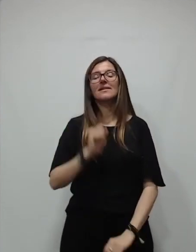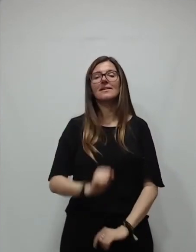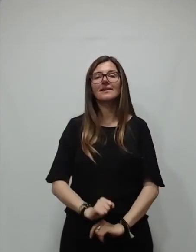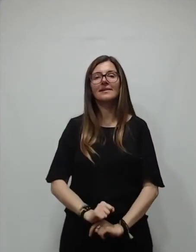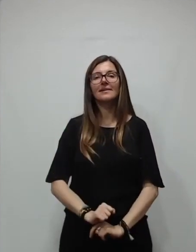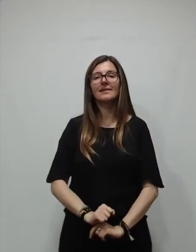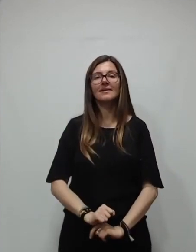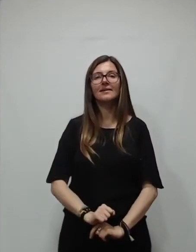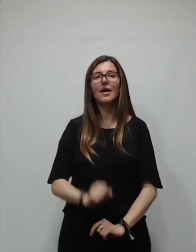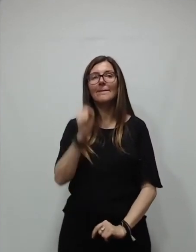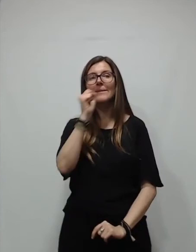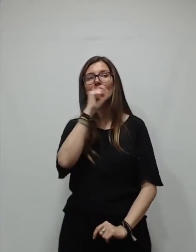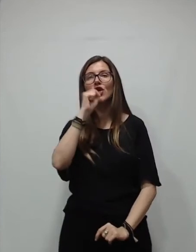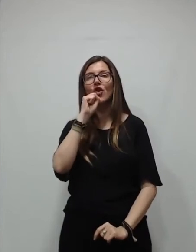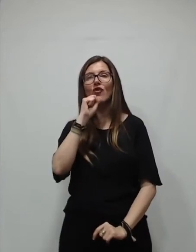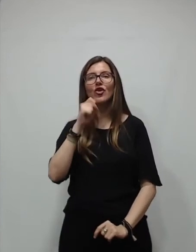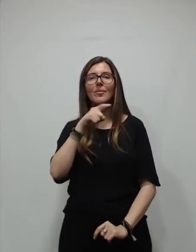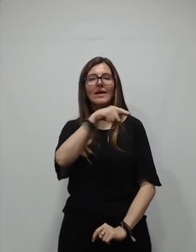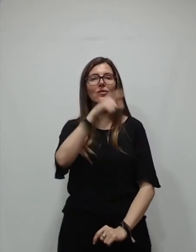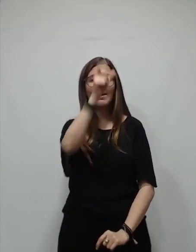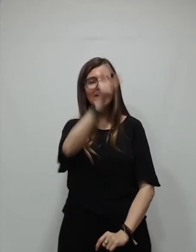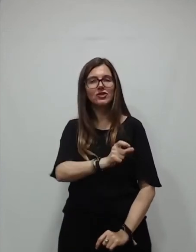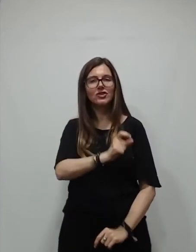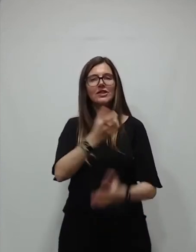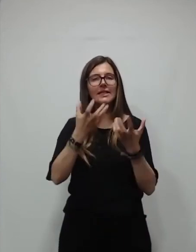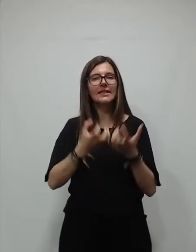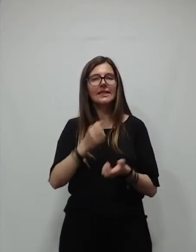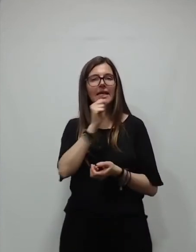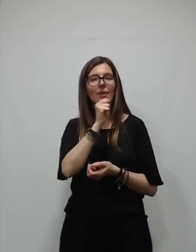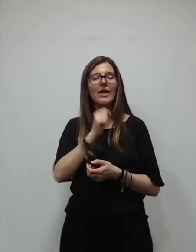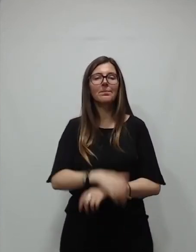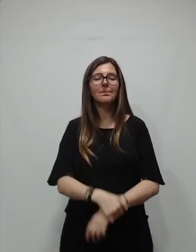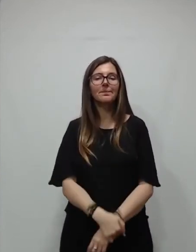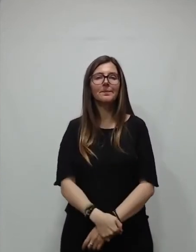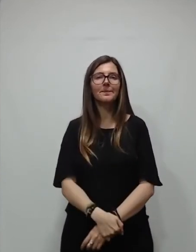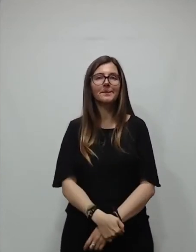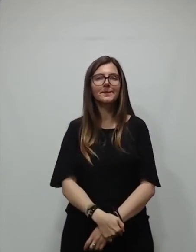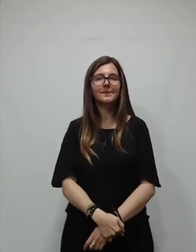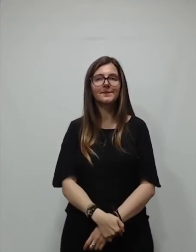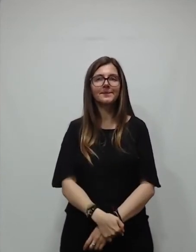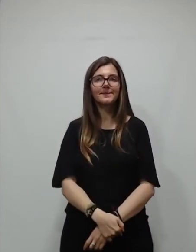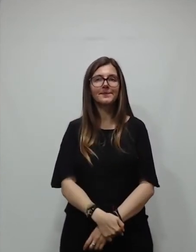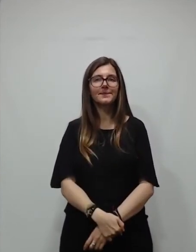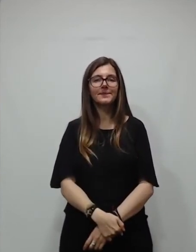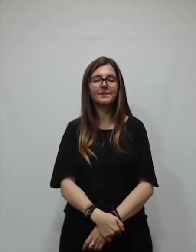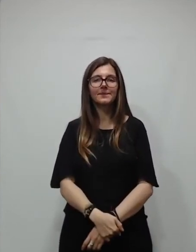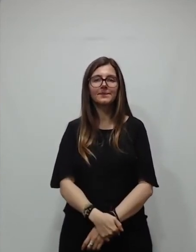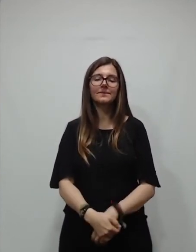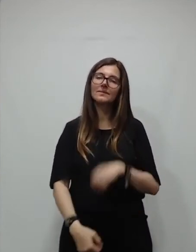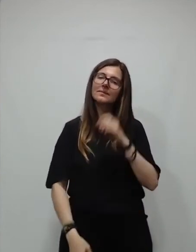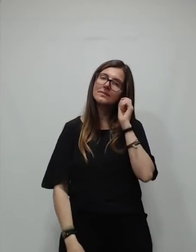Sí, micrófono, por favor. Aquí adelante, si es posible.